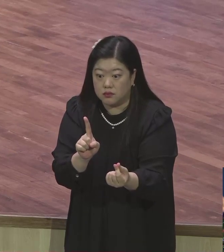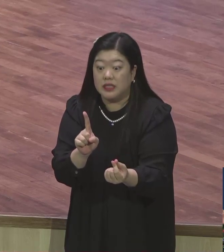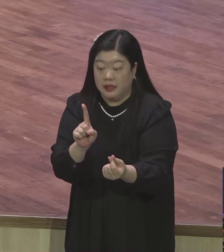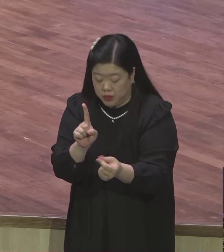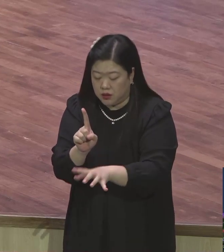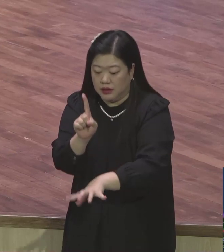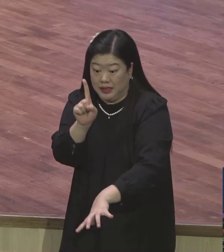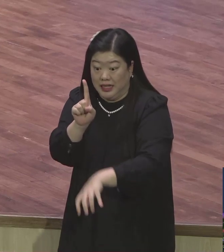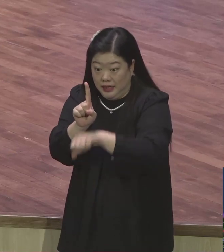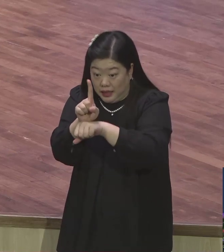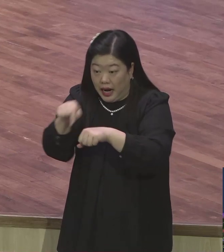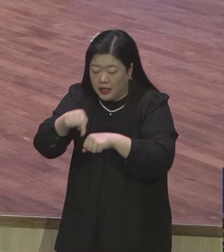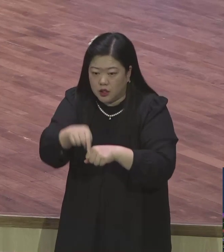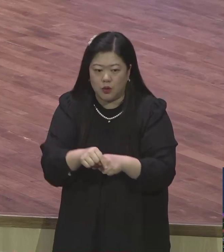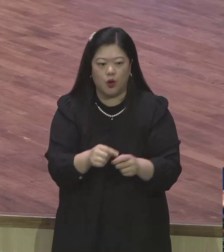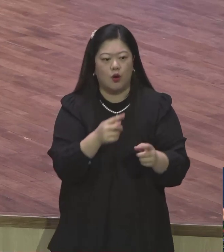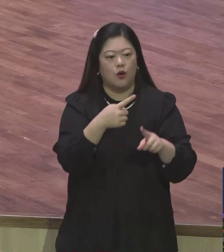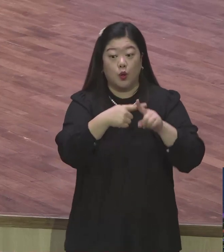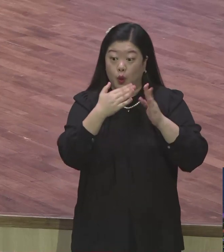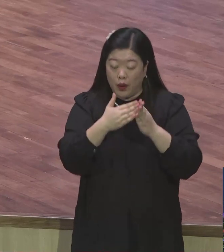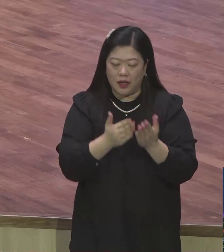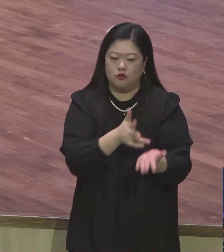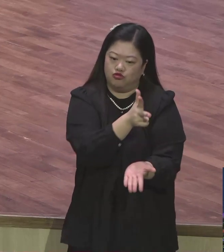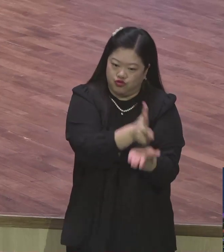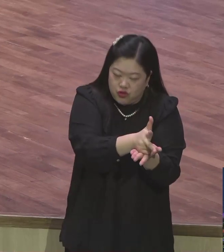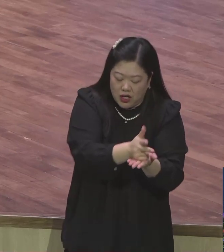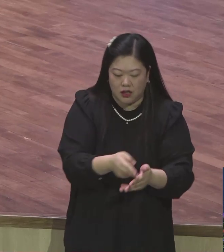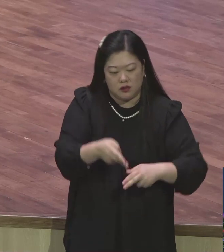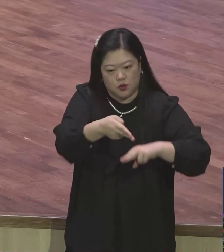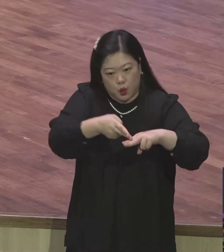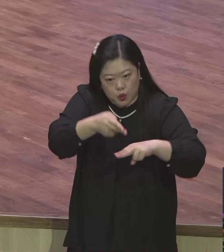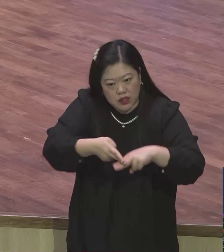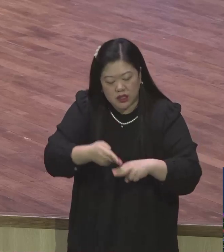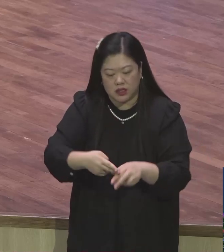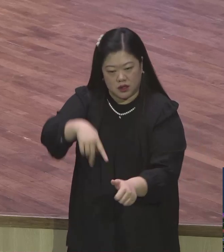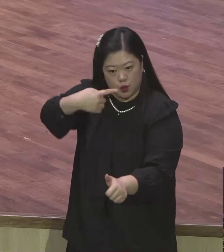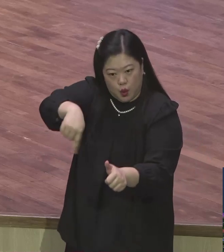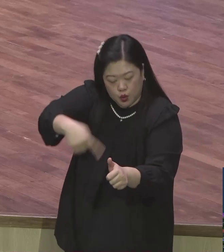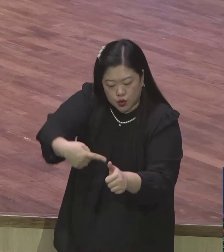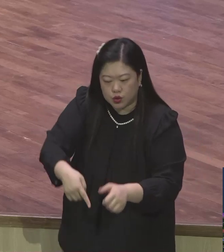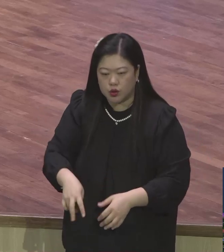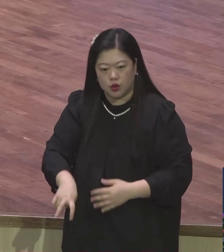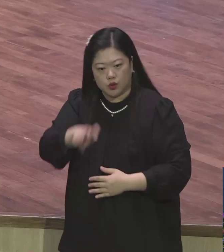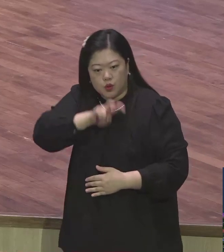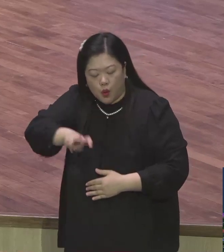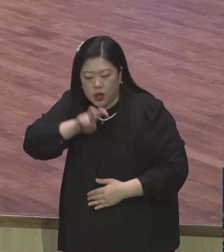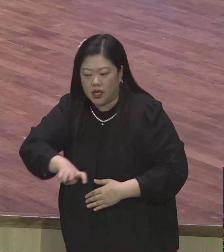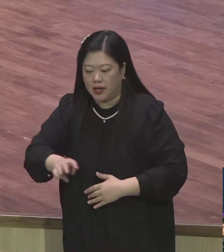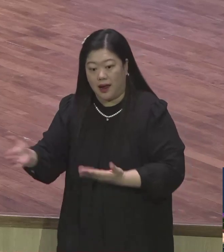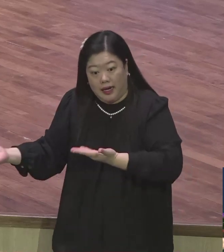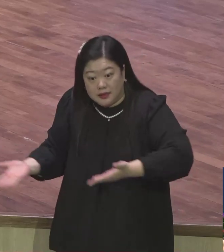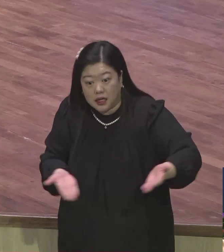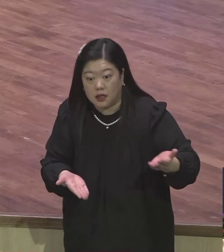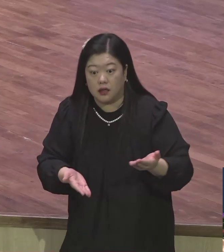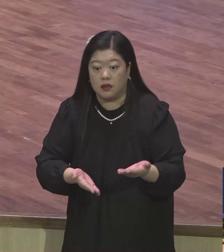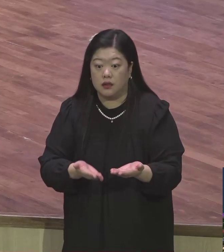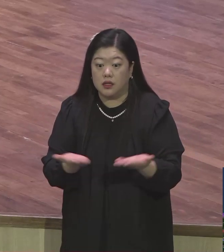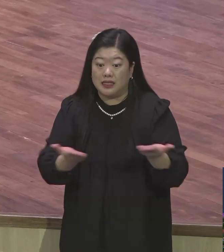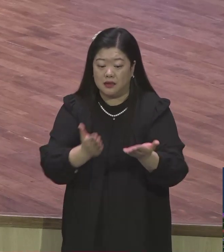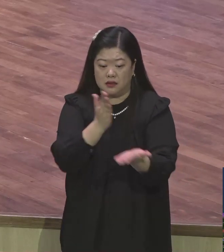서로 주차장에서 주방에서 또 선관에서 구역에서 각 교육기관에서 각 부서에서 한번 나누어서